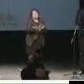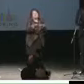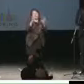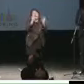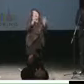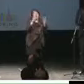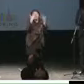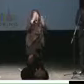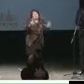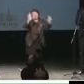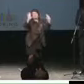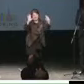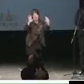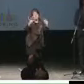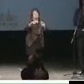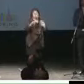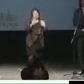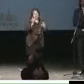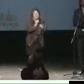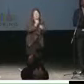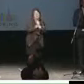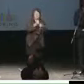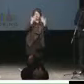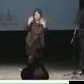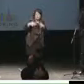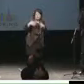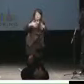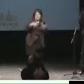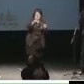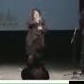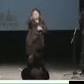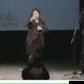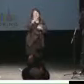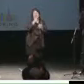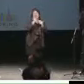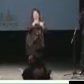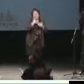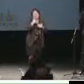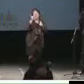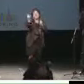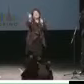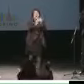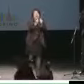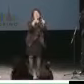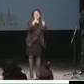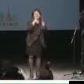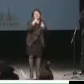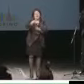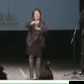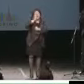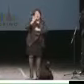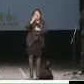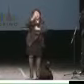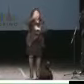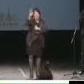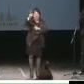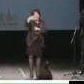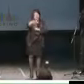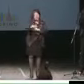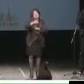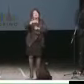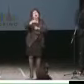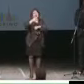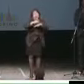descrivere il lavoro svolto fatemi ringraziare i nostri partner Lavazza Reale Mutua Valmora Cantine da Milano Gobino